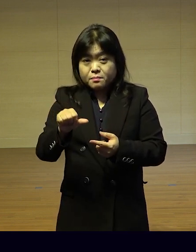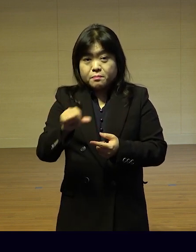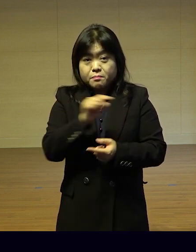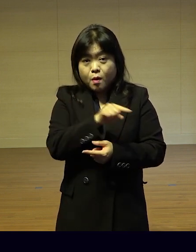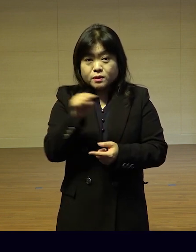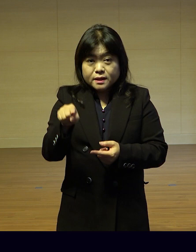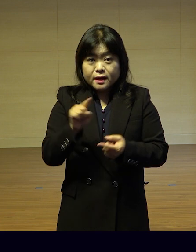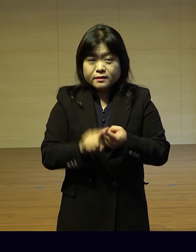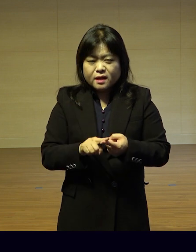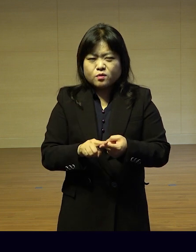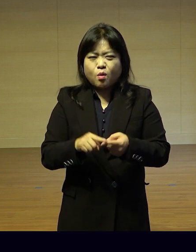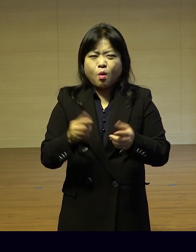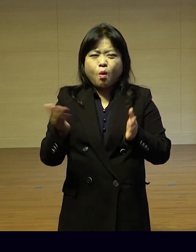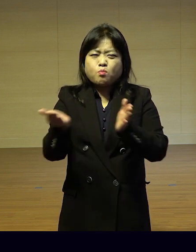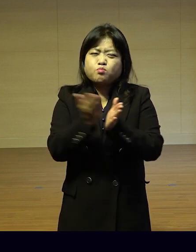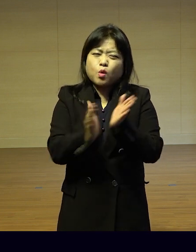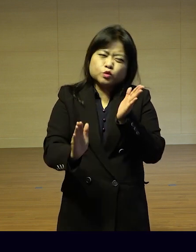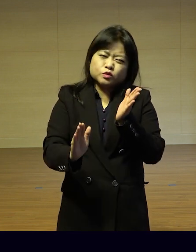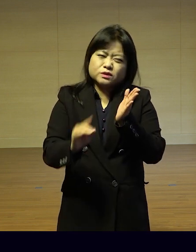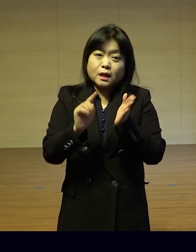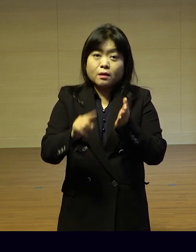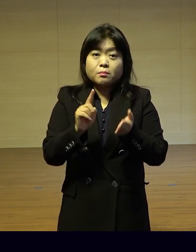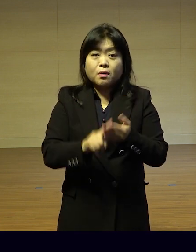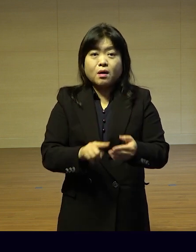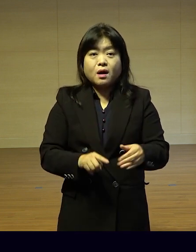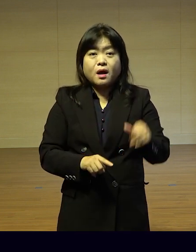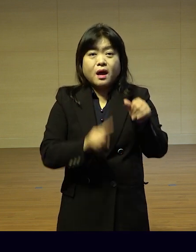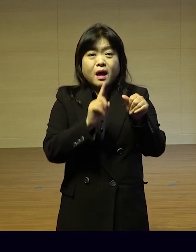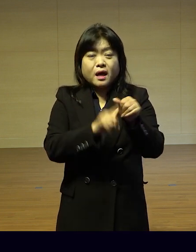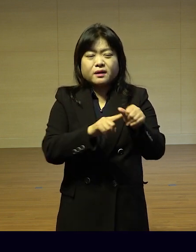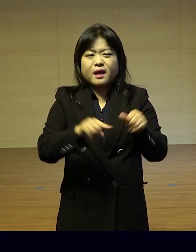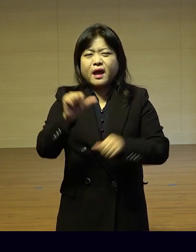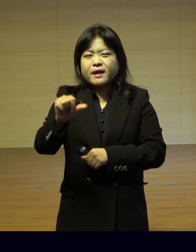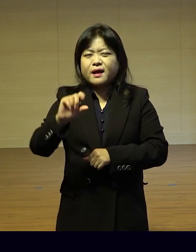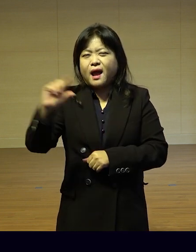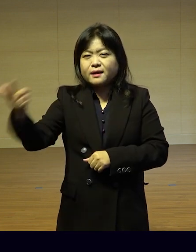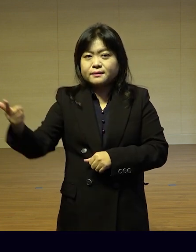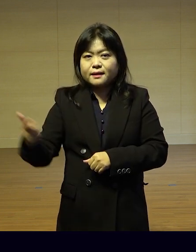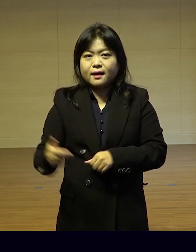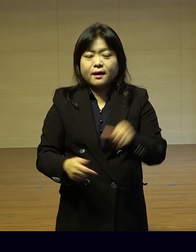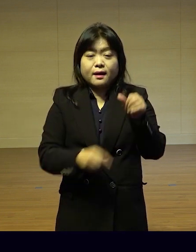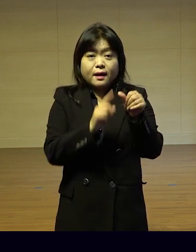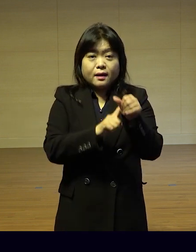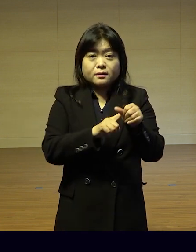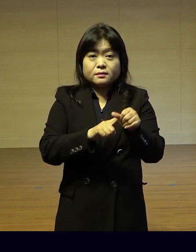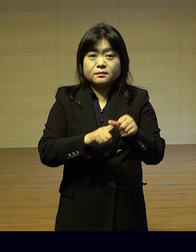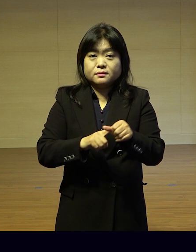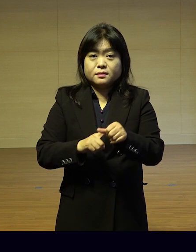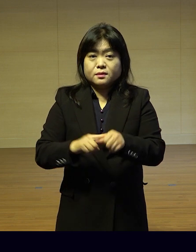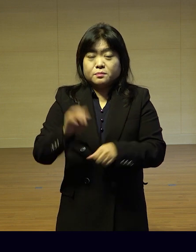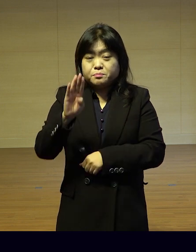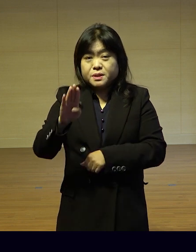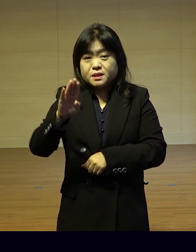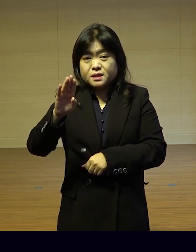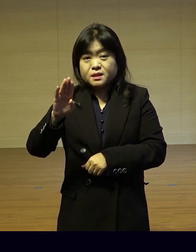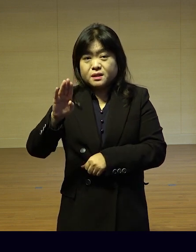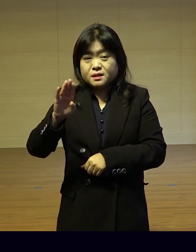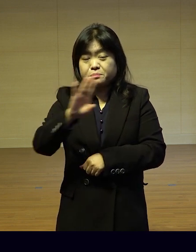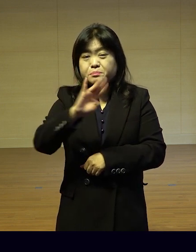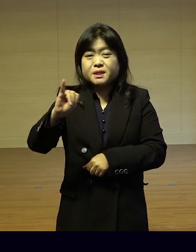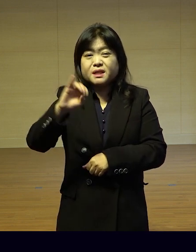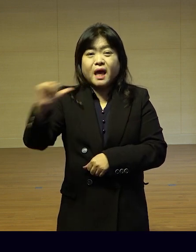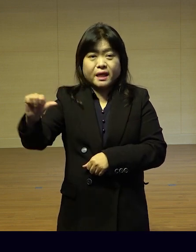이 진술의 모순되는 진술은 A는 not A다, BA다 이런 말이죠. 즉 어떤 진술에 대해서 그